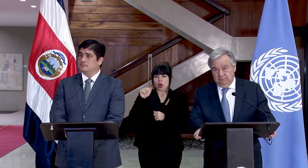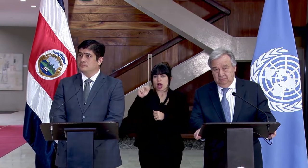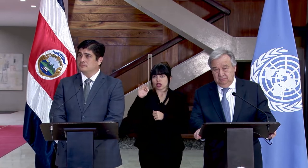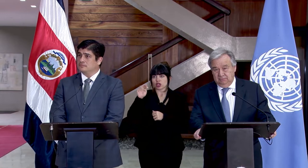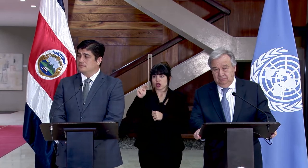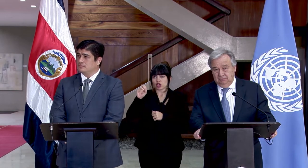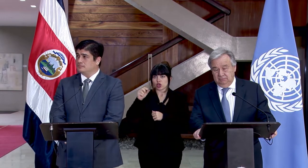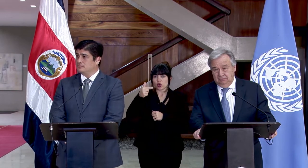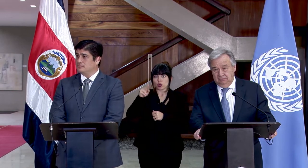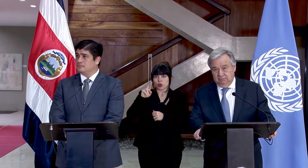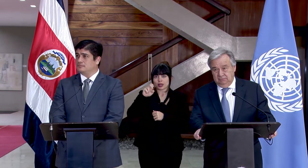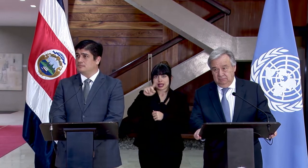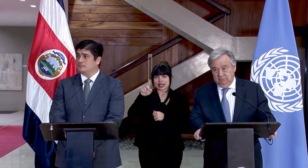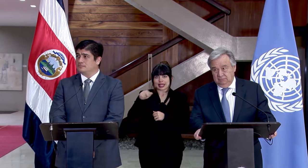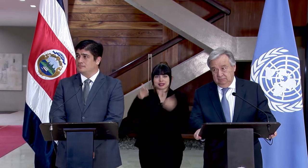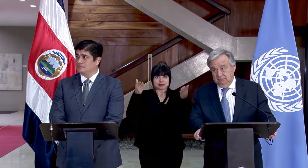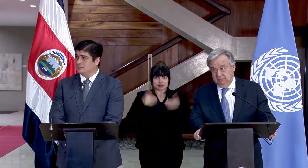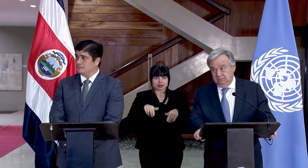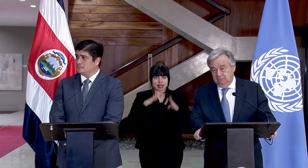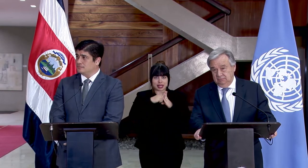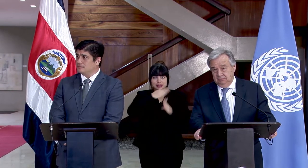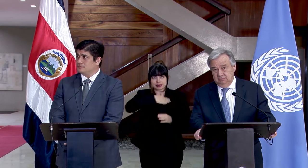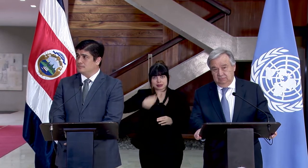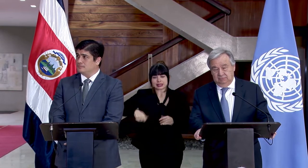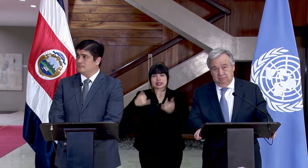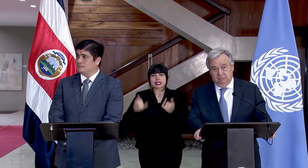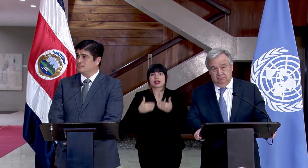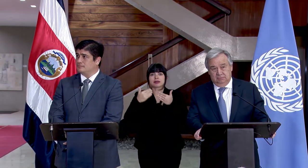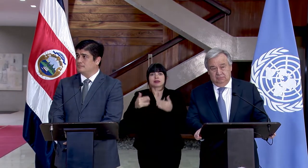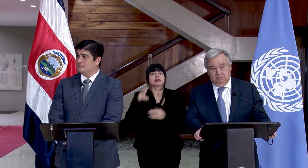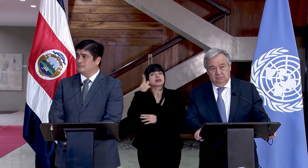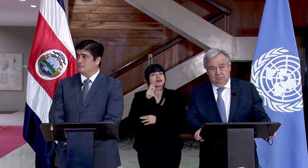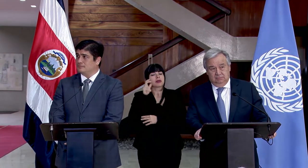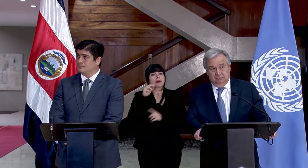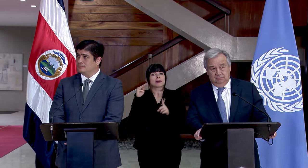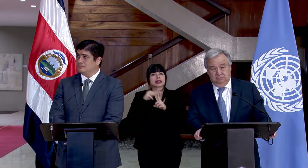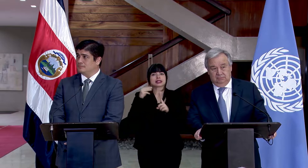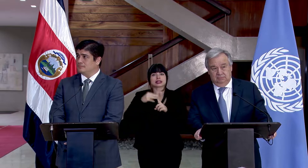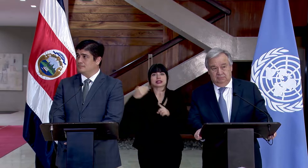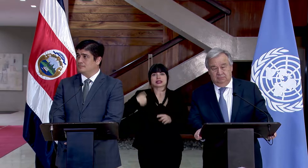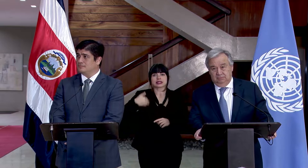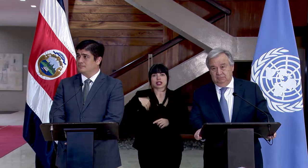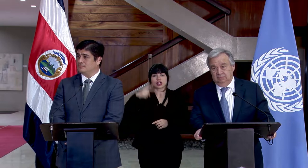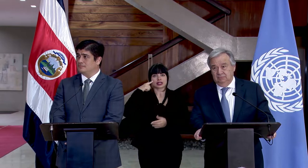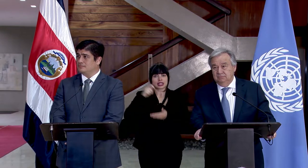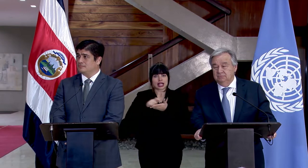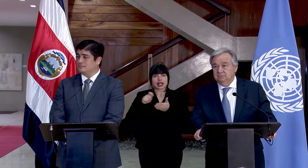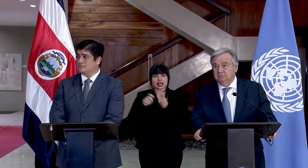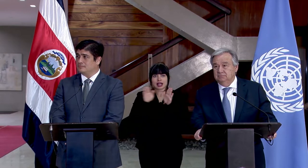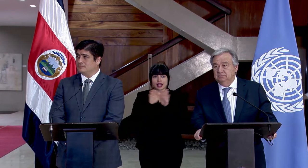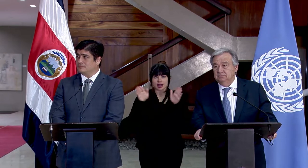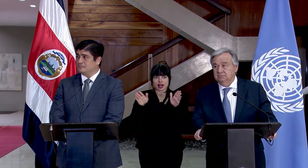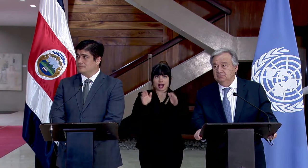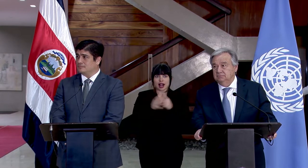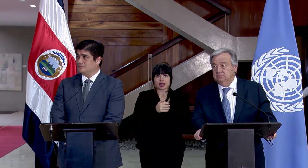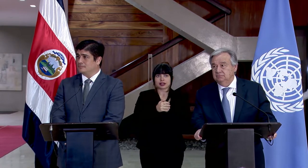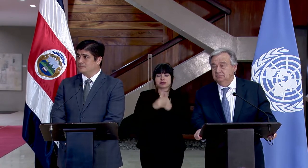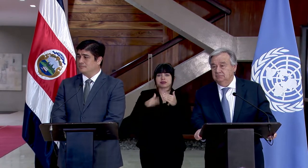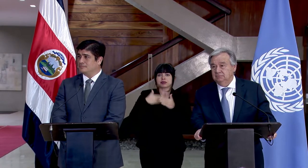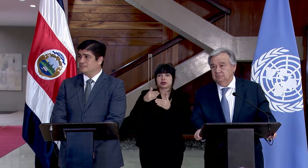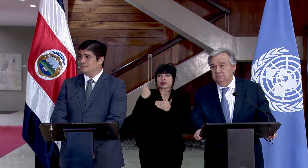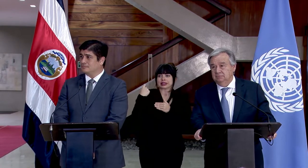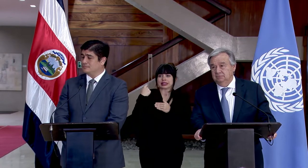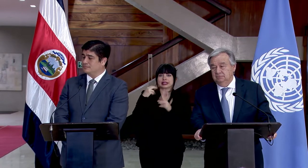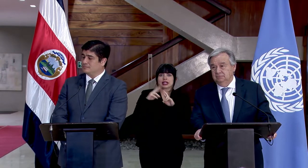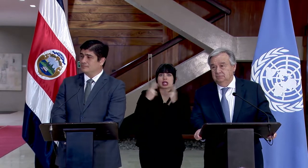a la Casa Presidencial. Vamos a escuchar el mensaje del señor Secretario General después de la